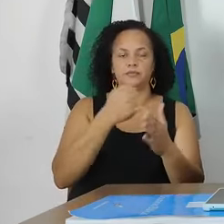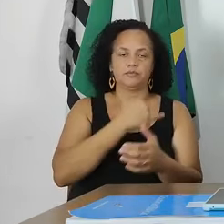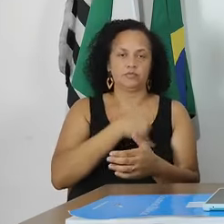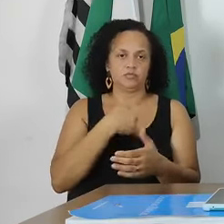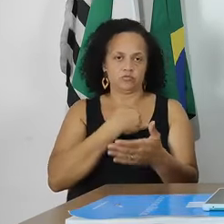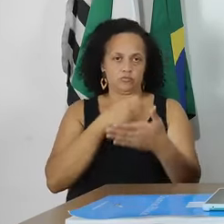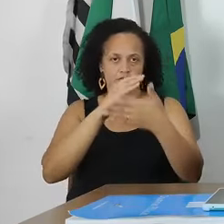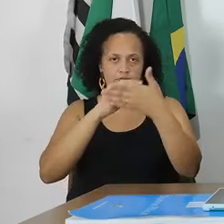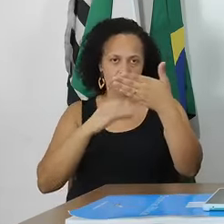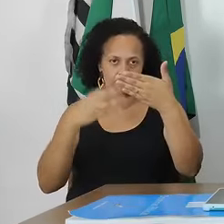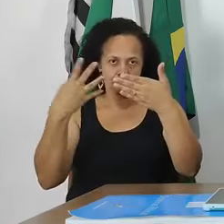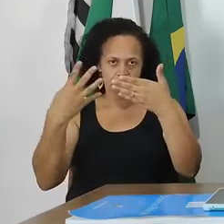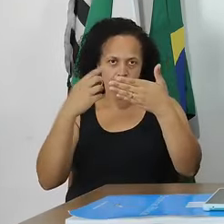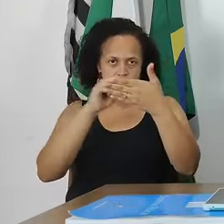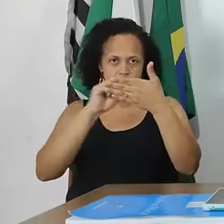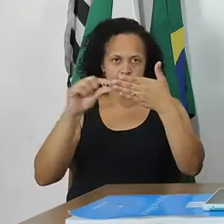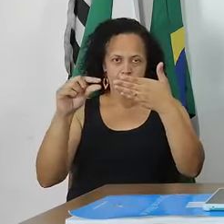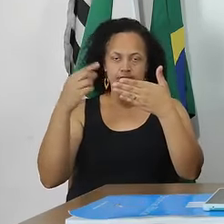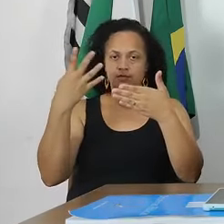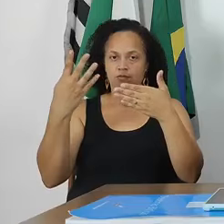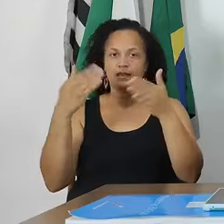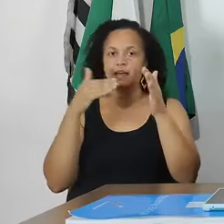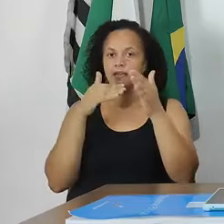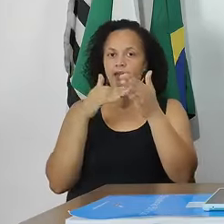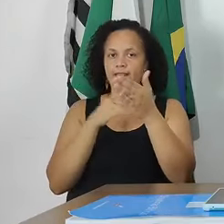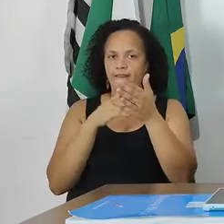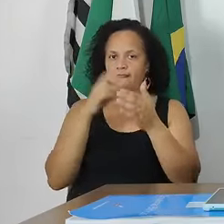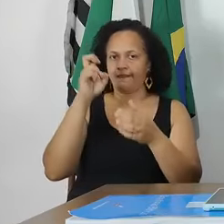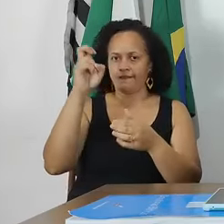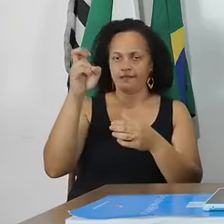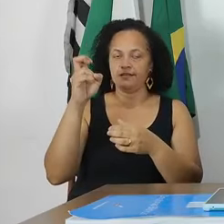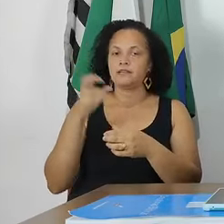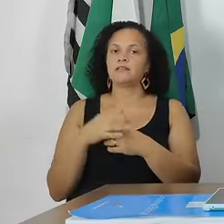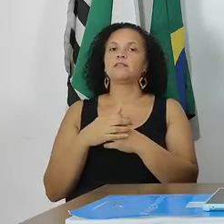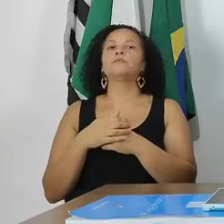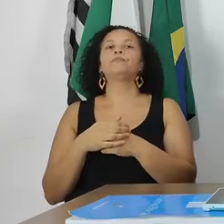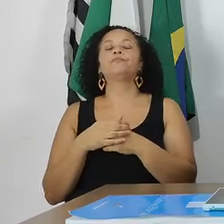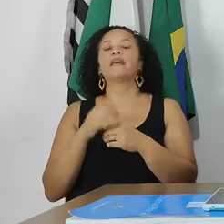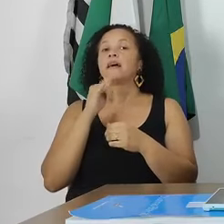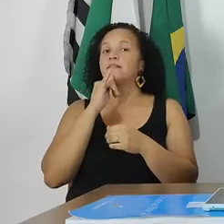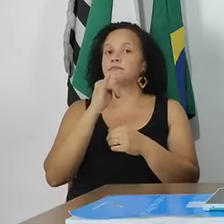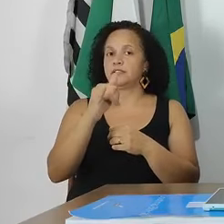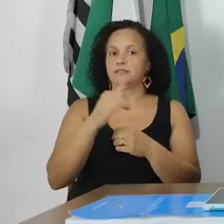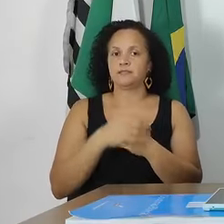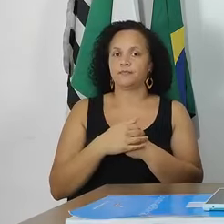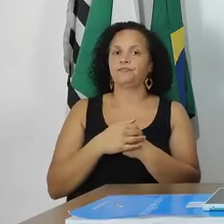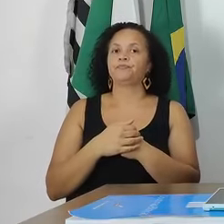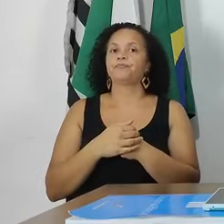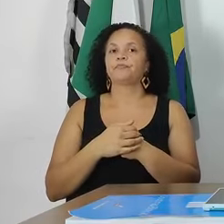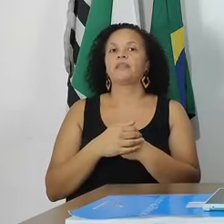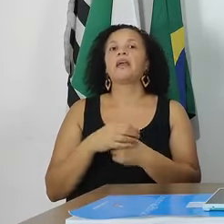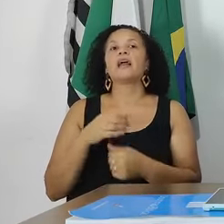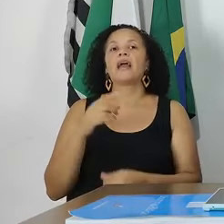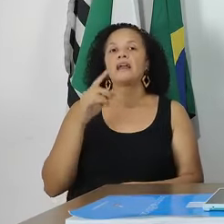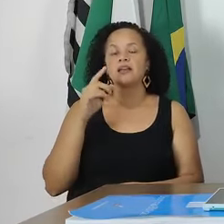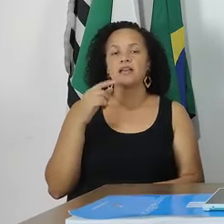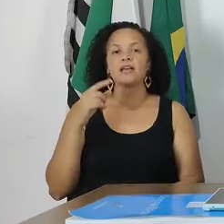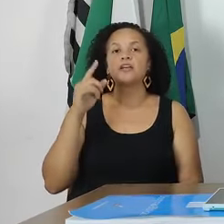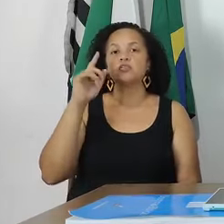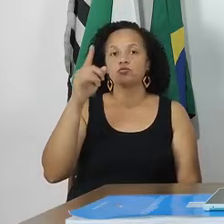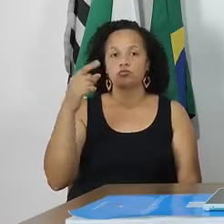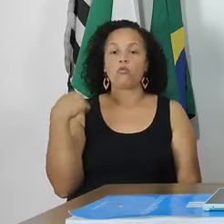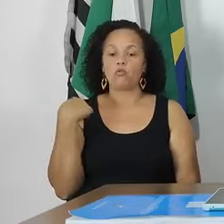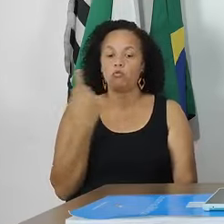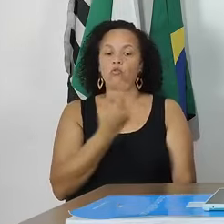fala, filhinhos, sois de Deus, e já os tem vencido, porque maior é o que está dentro